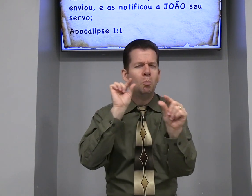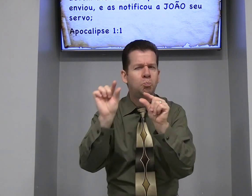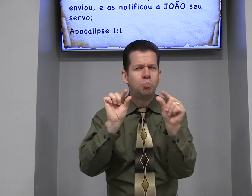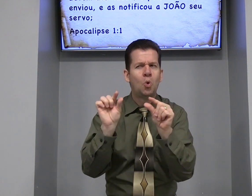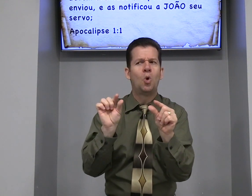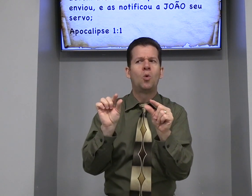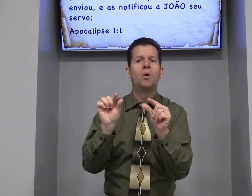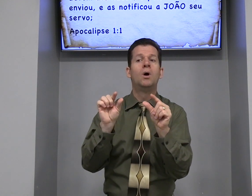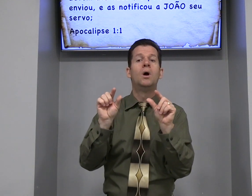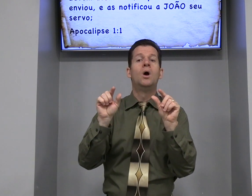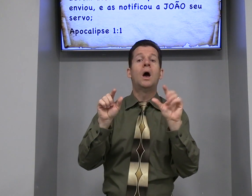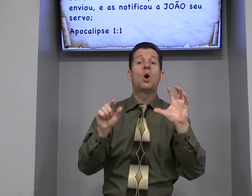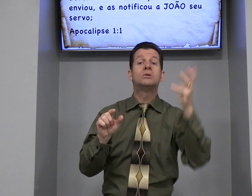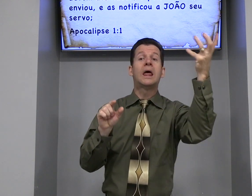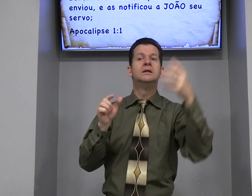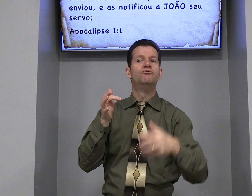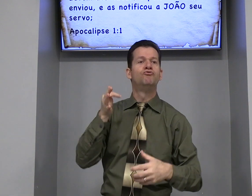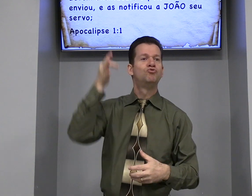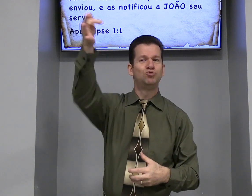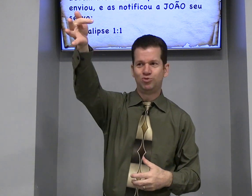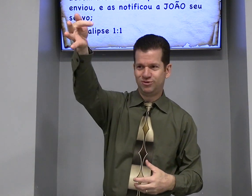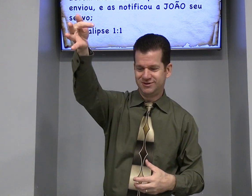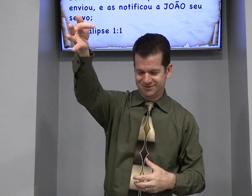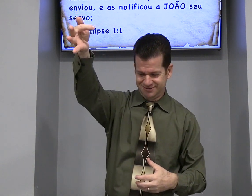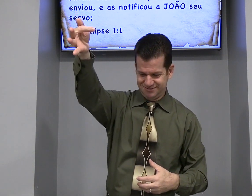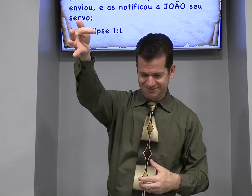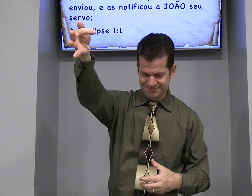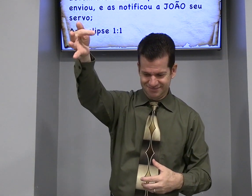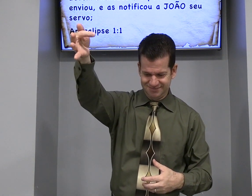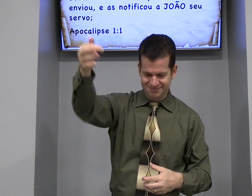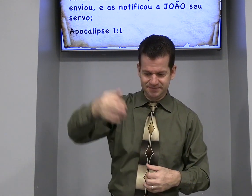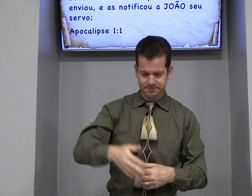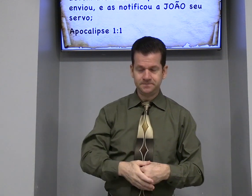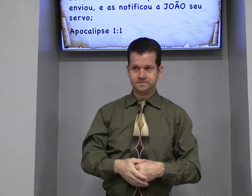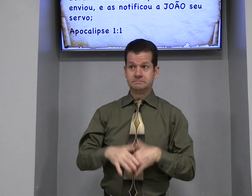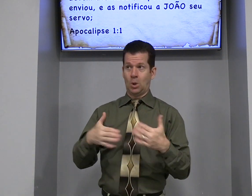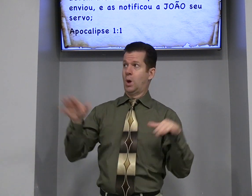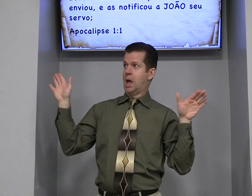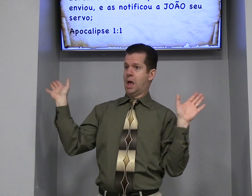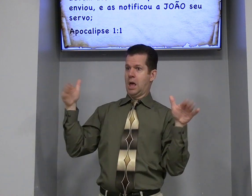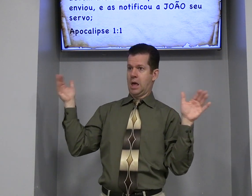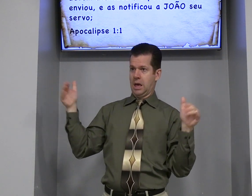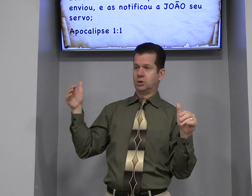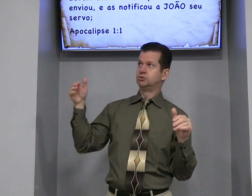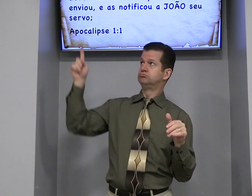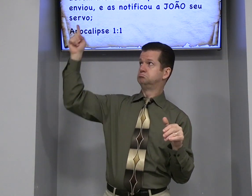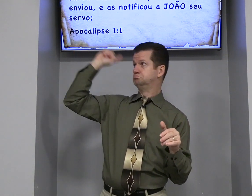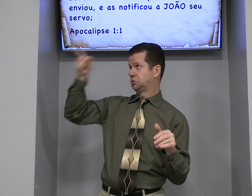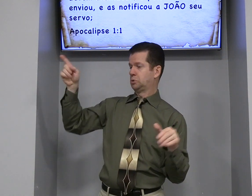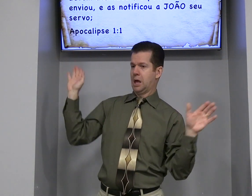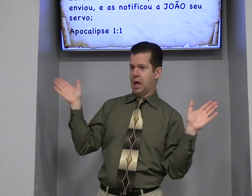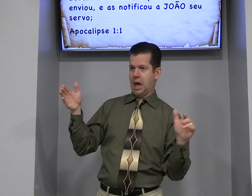Deus tinha vontade de mostrar as coisas que vão acontecer no futuro. E o